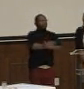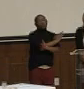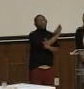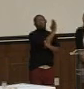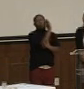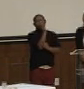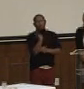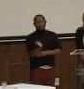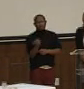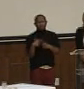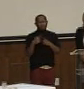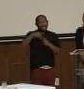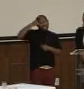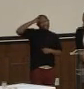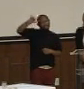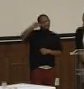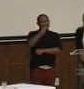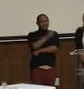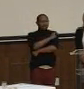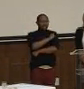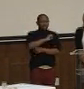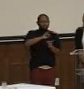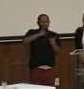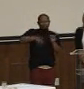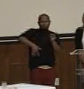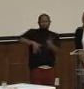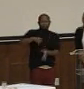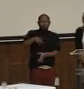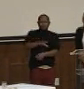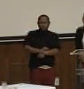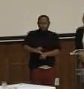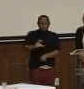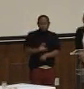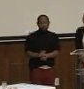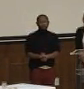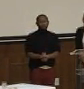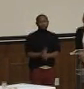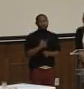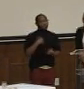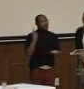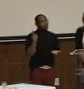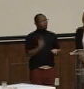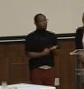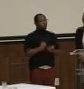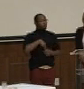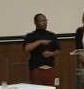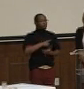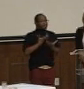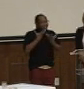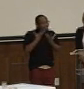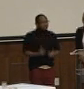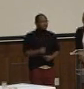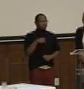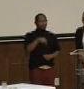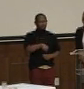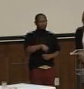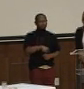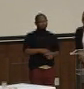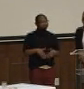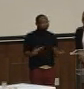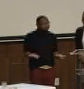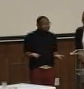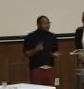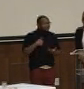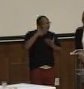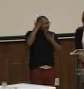a evasão, né, e é um compromisso que a gente assume perante o Instituto Federal. No mais, quero